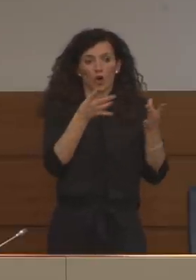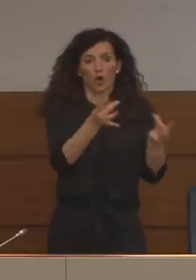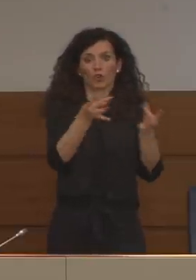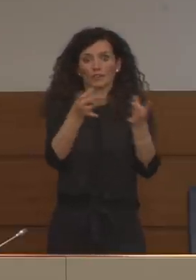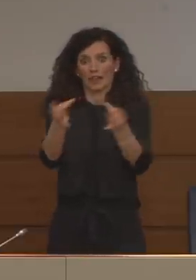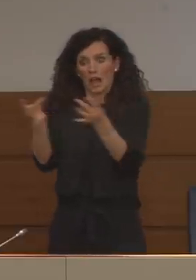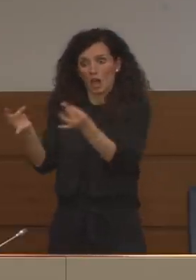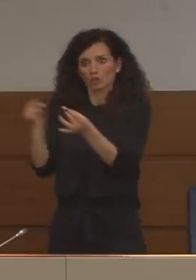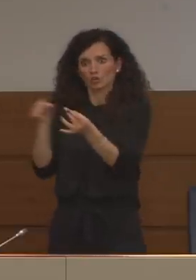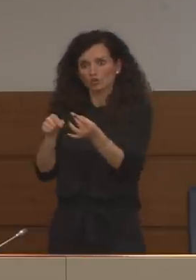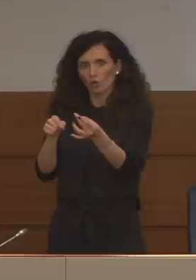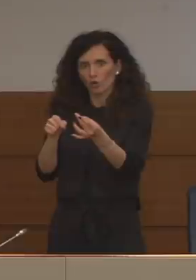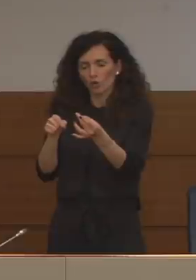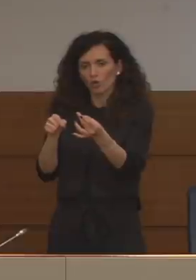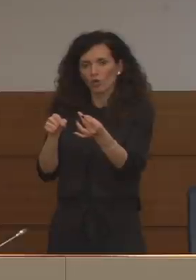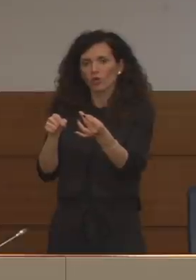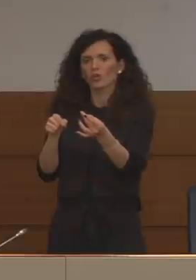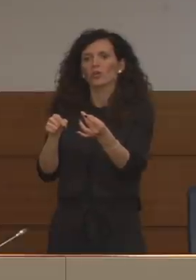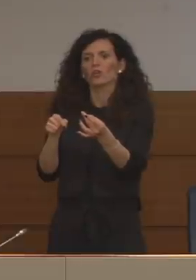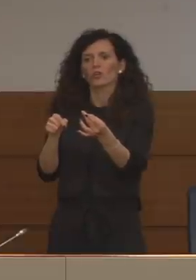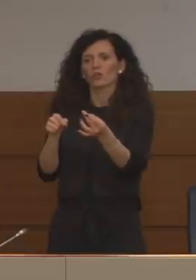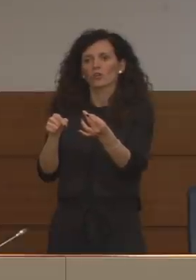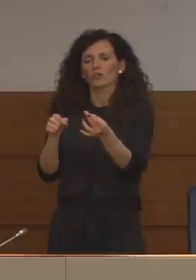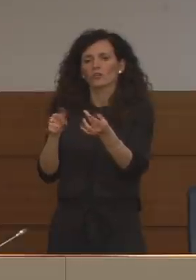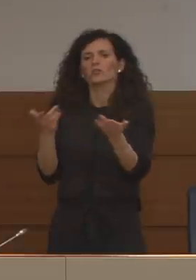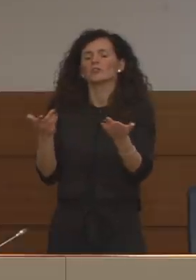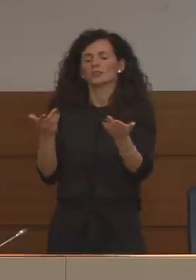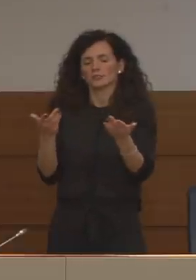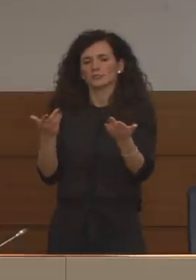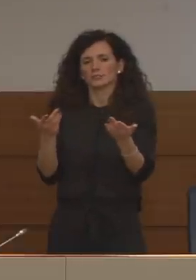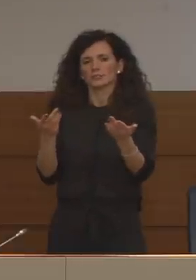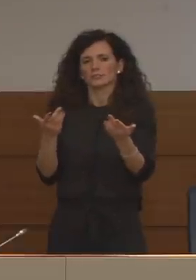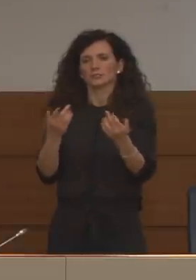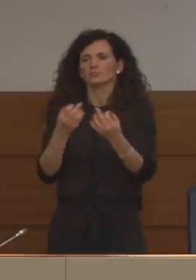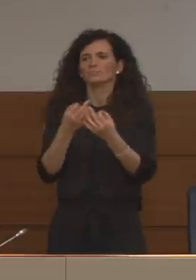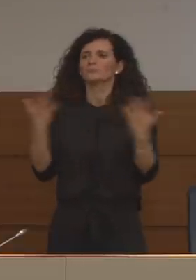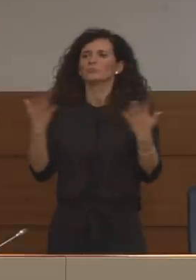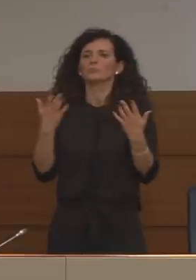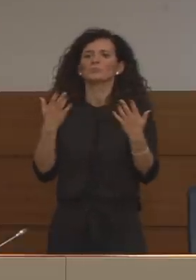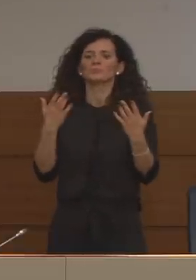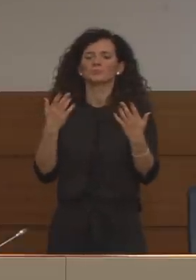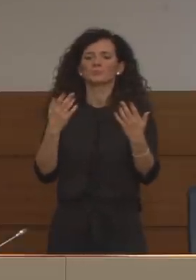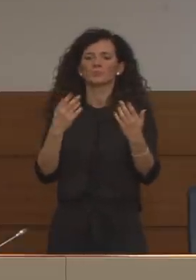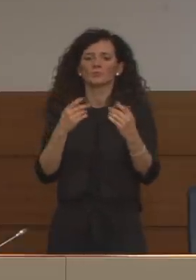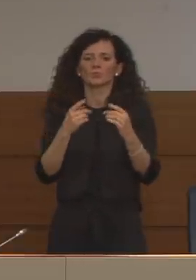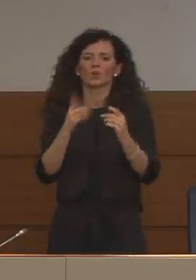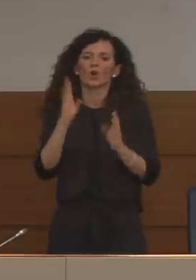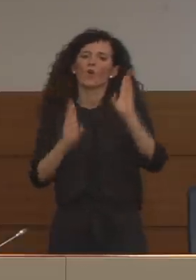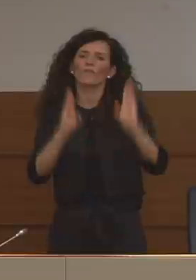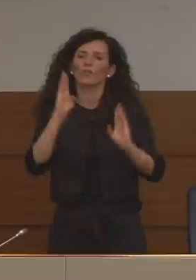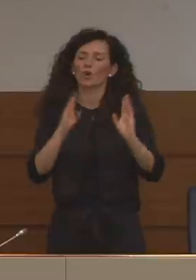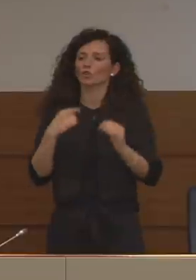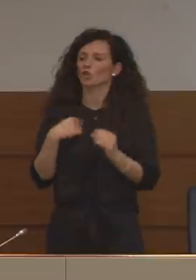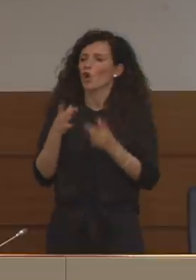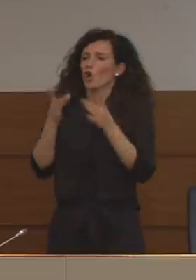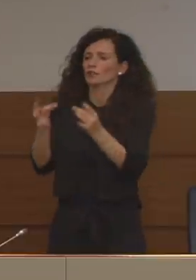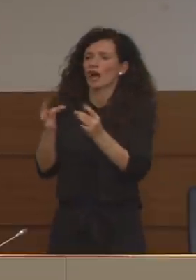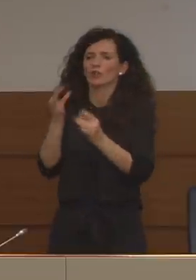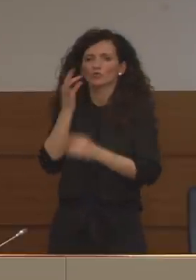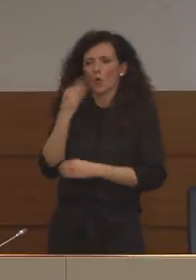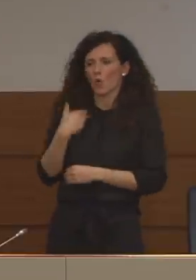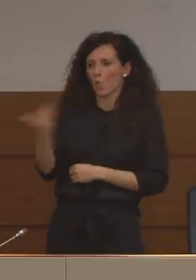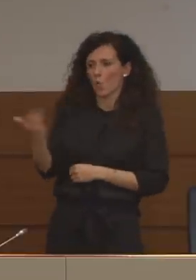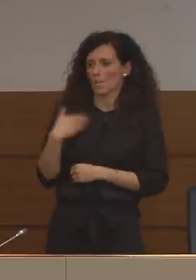assolutamente marginale rispetto al contagio interumano e su quello che va condotta la